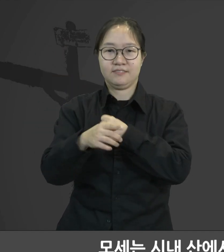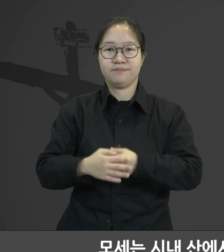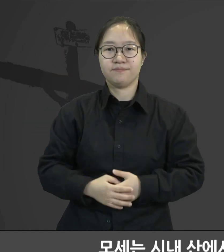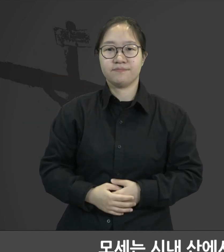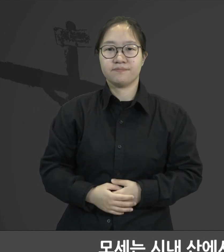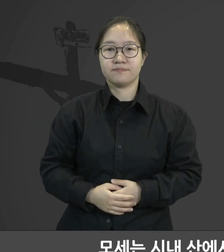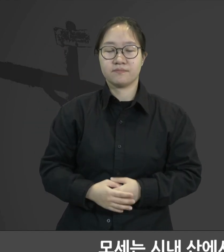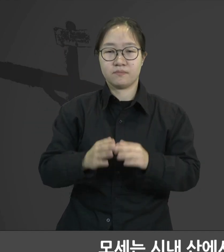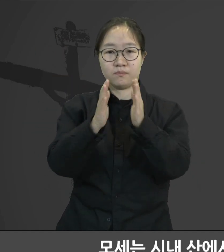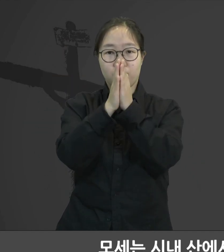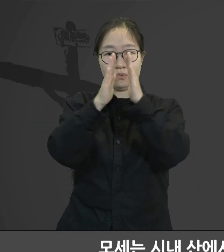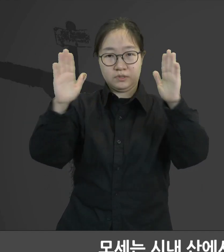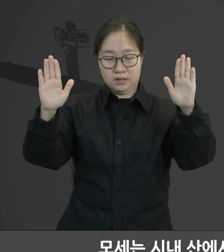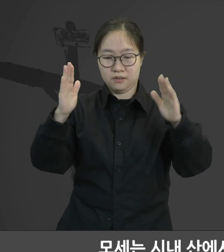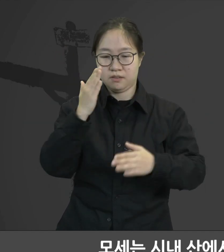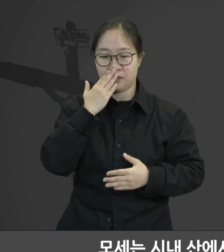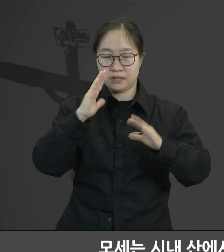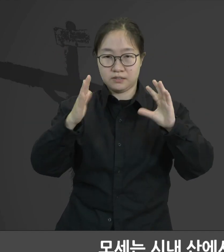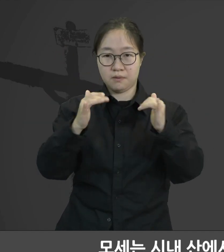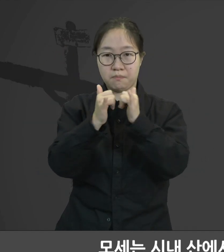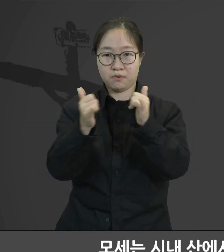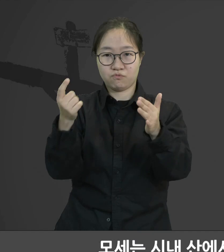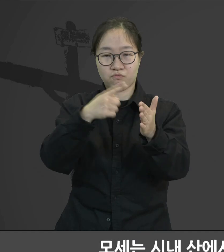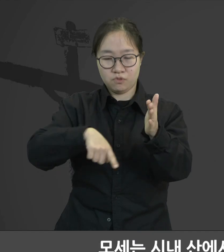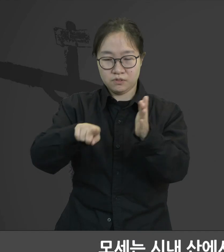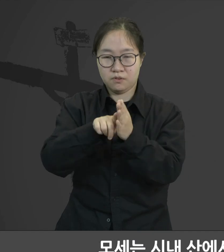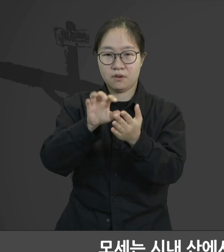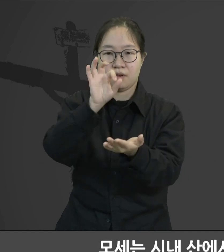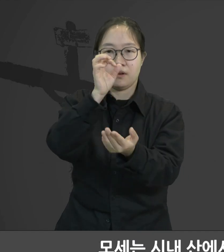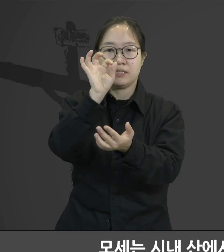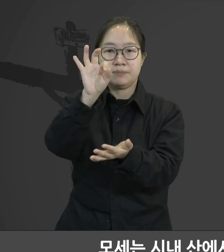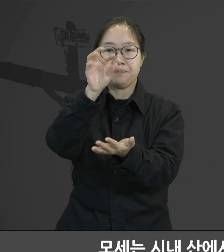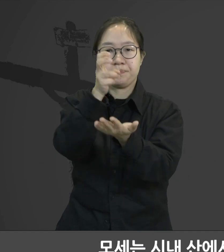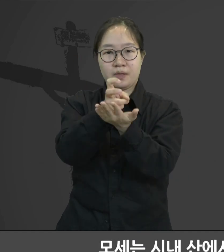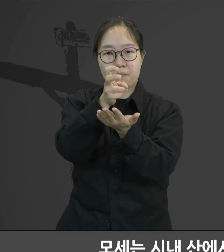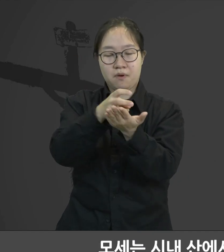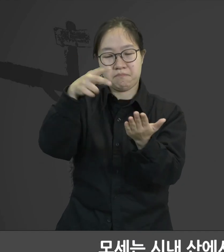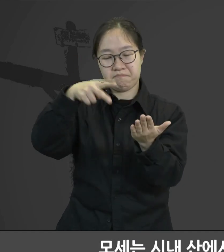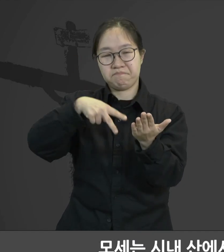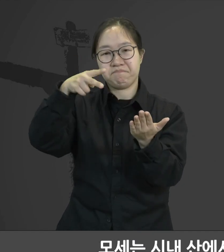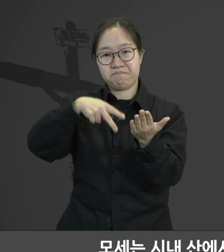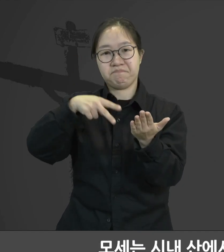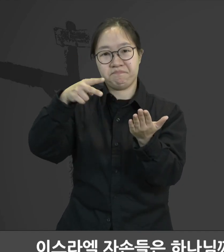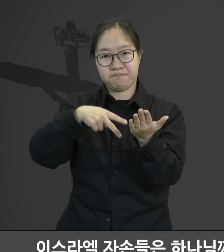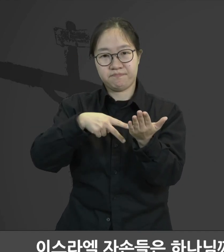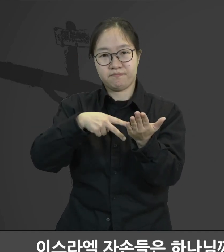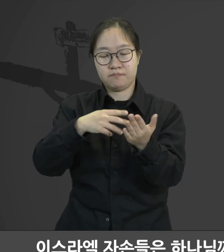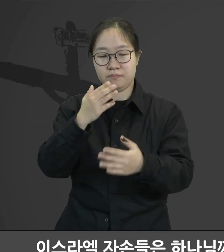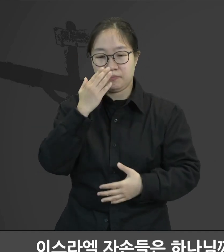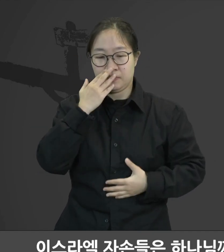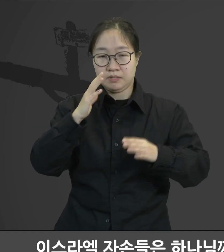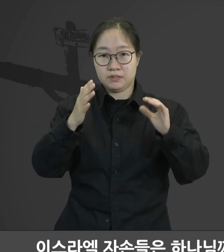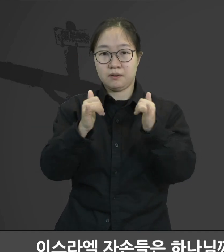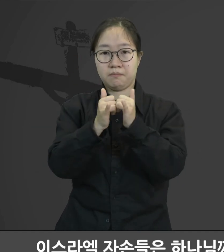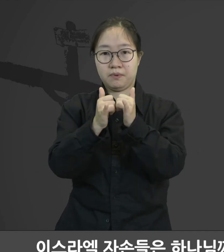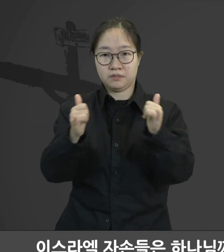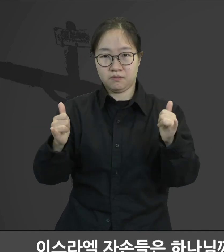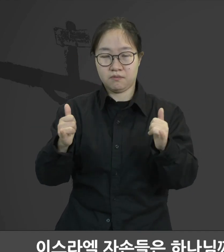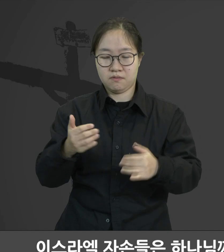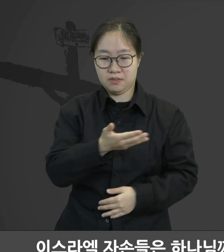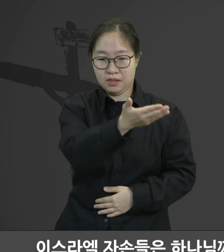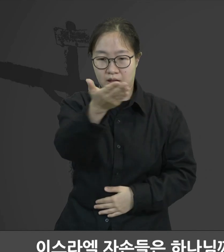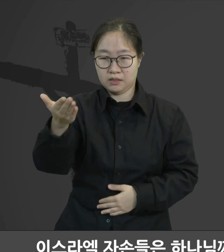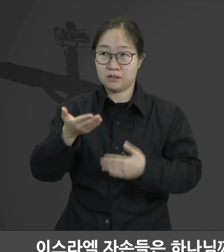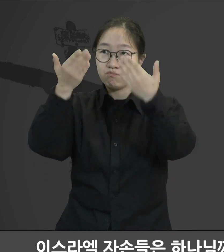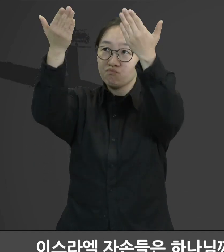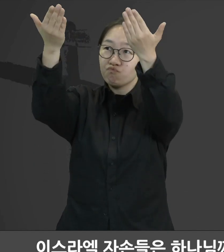하나님의 왕되심을 인정하는 것입니다. 모세는 시내산에서 받은 언약을 낭독하여 이스라엘 백성들이 듣게